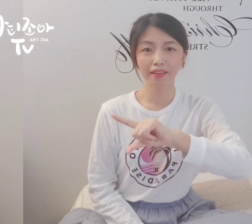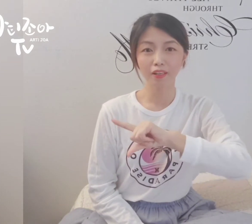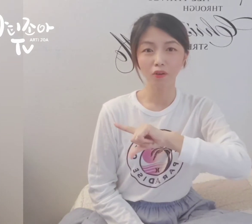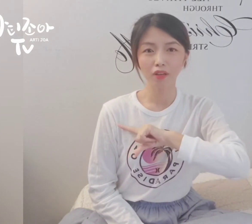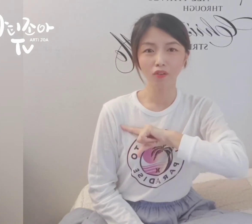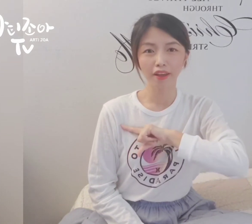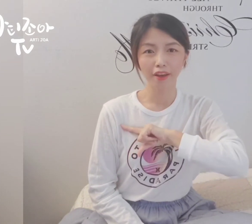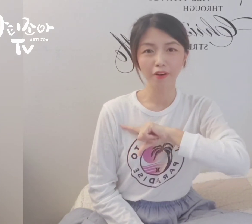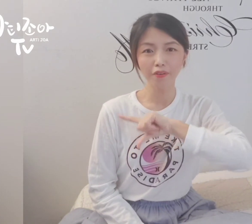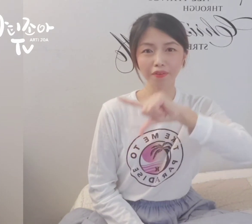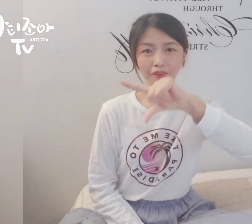이렇게 해도 돼요.